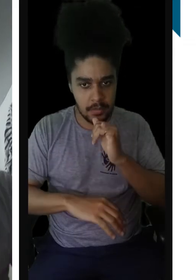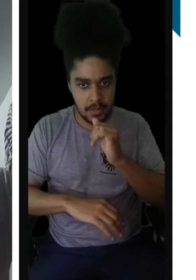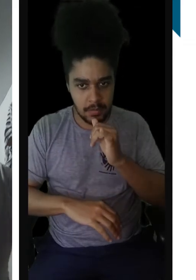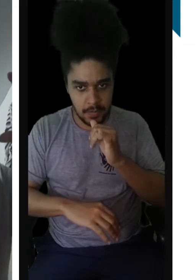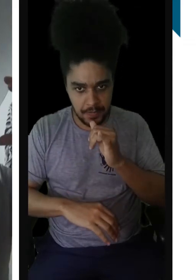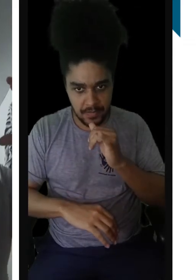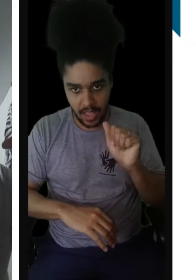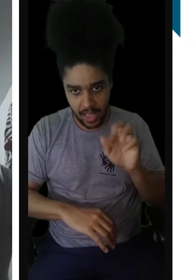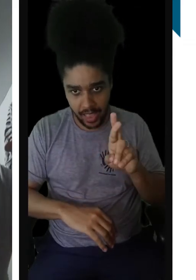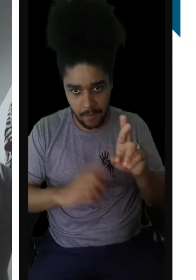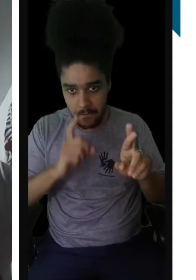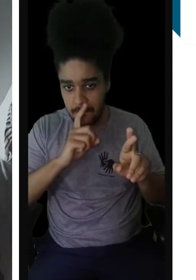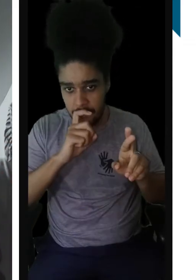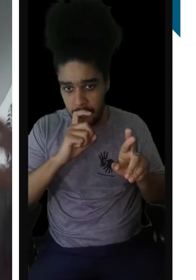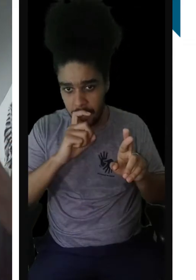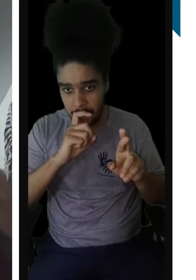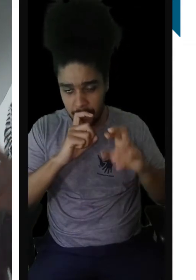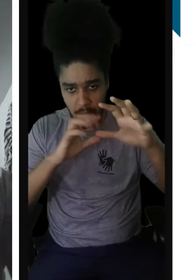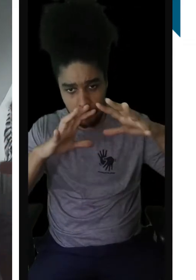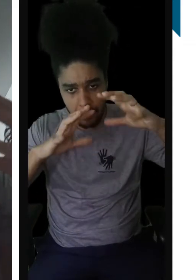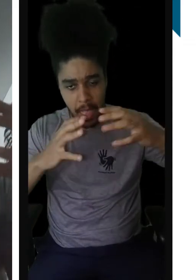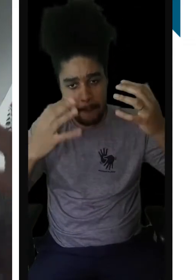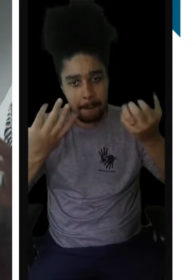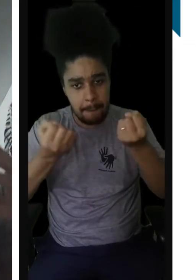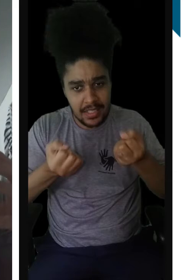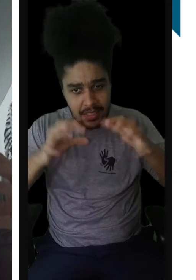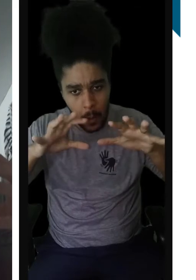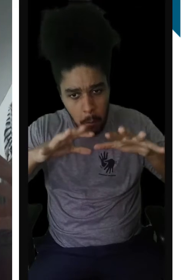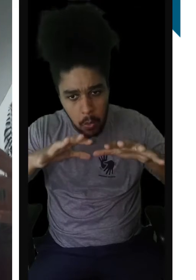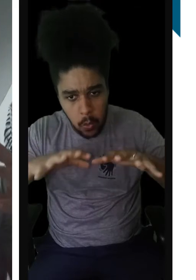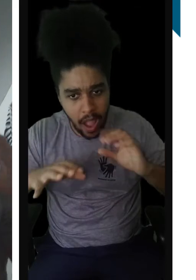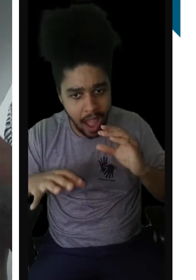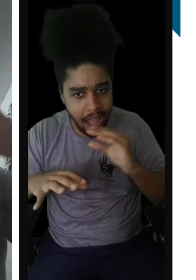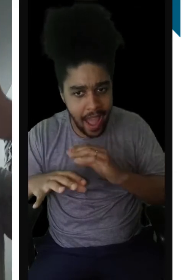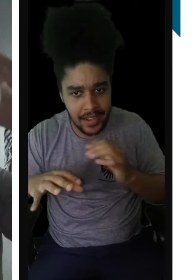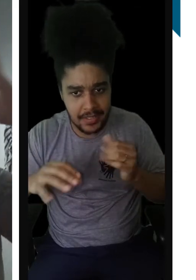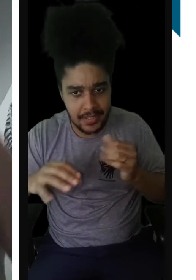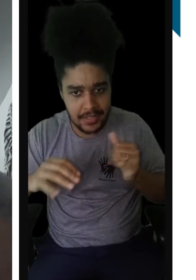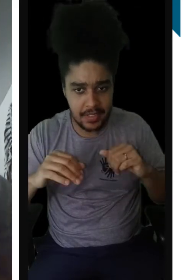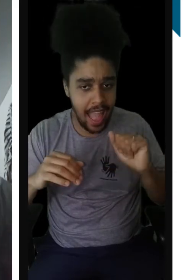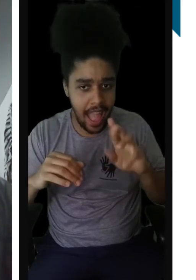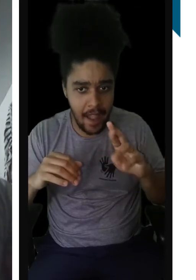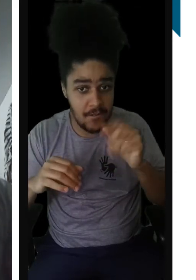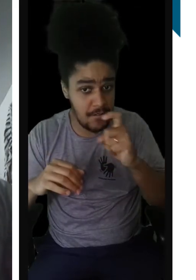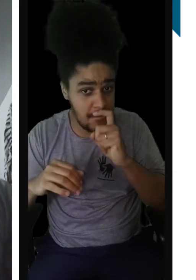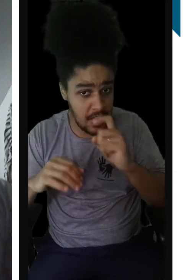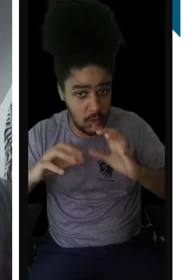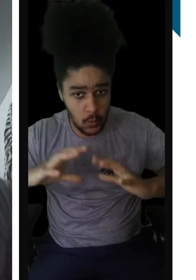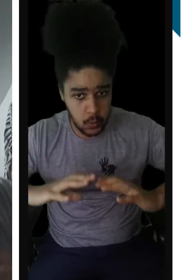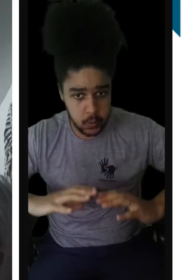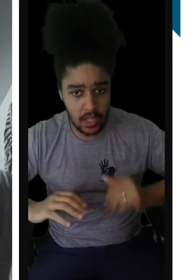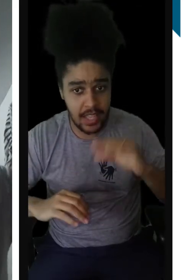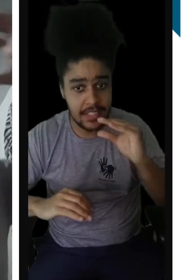pegar o ar frio, ele é mais denso, ele é mais pesado, né? Então o ar frio tende a descer